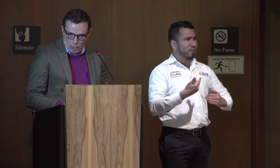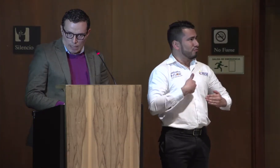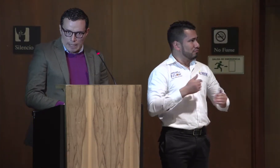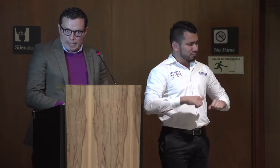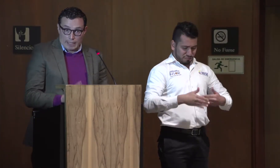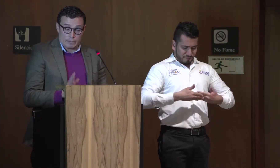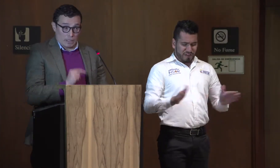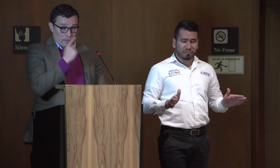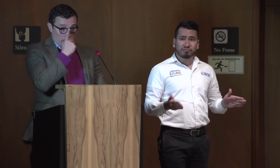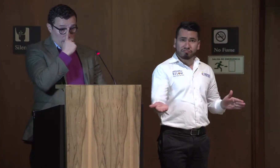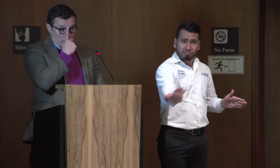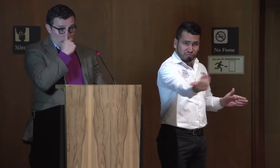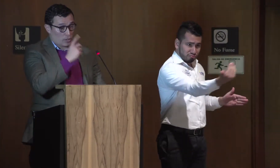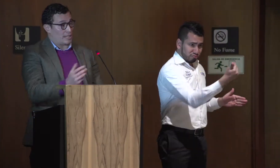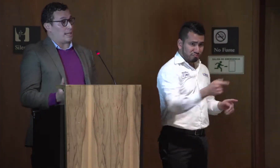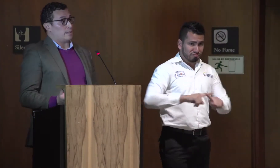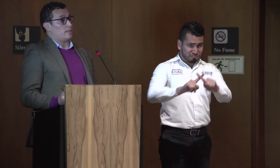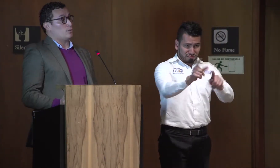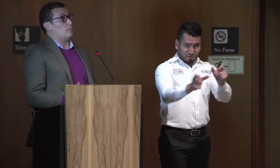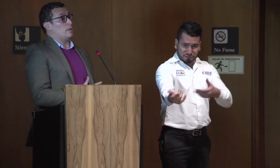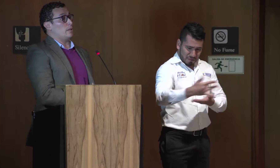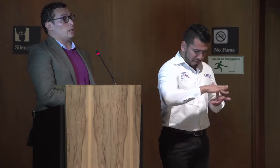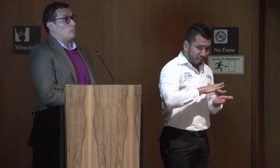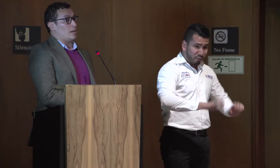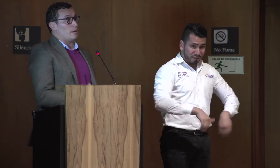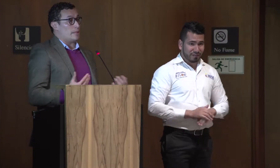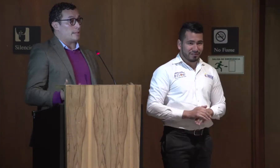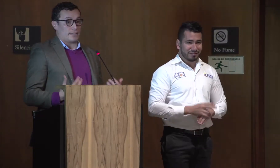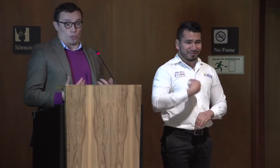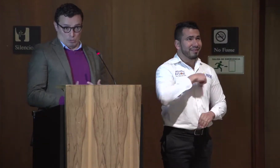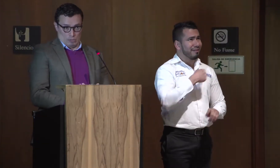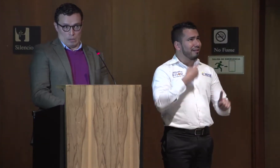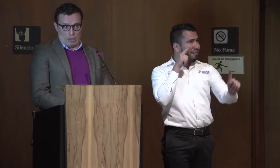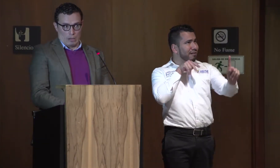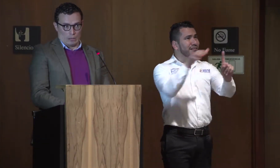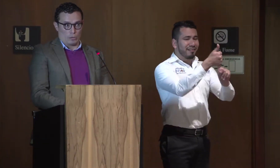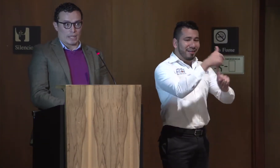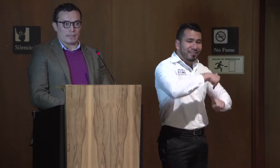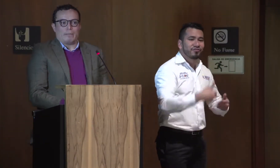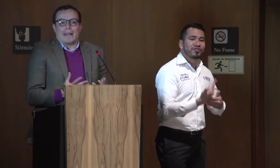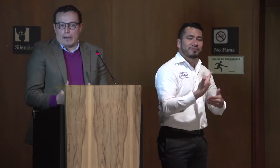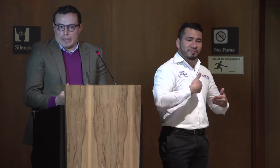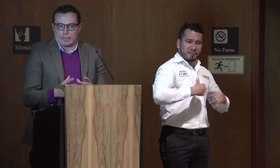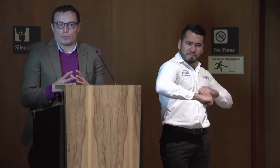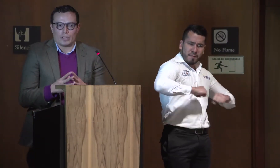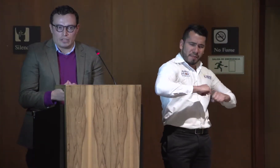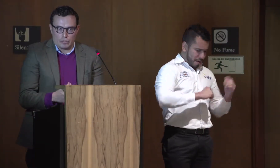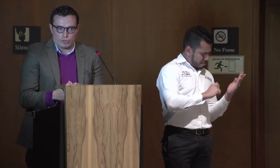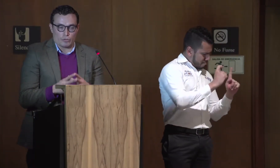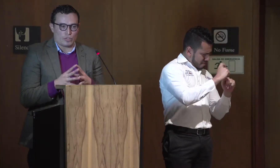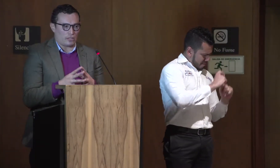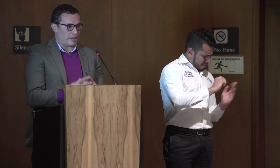participación. Es bien diferente si vemos el alcance de esto simplemente como la habilitación de unas palabras, de